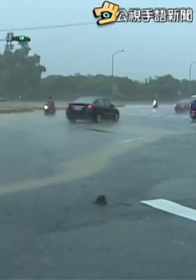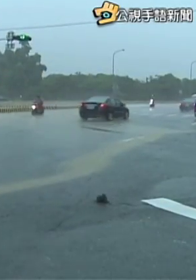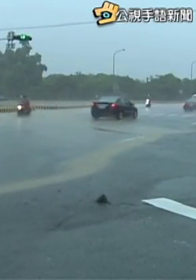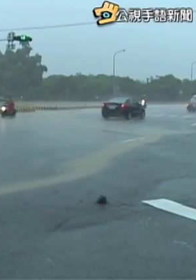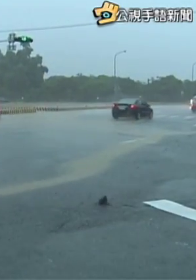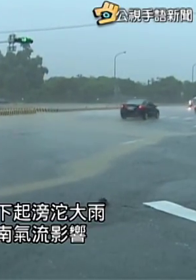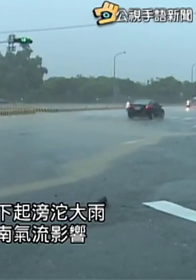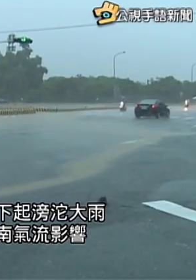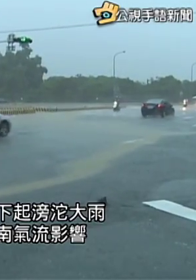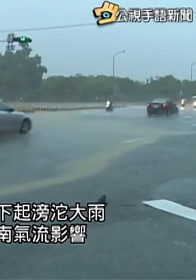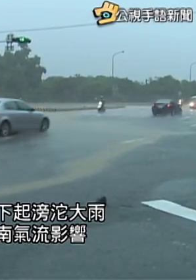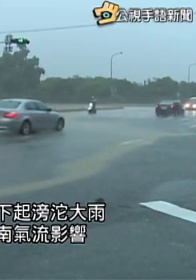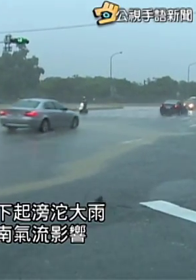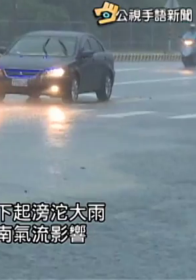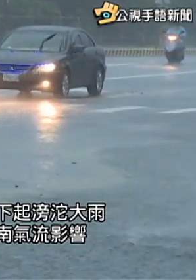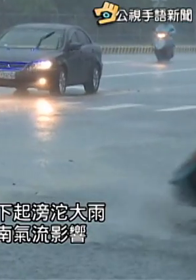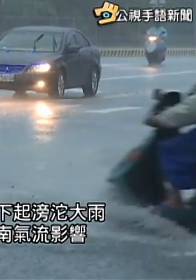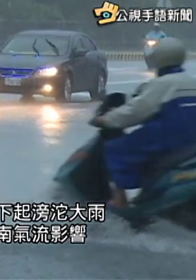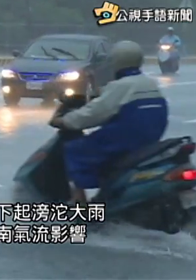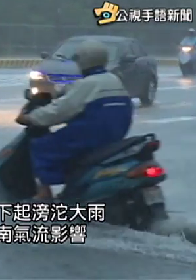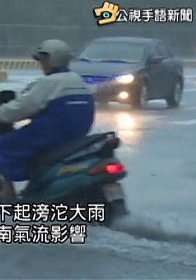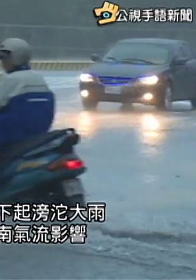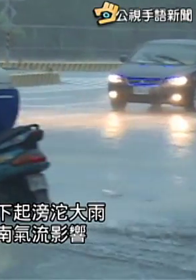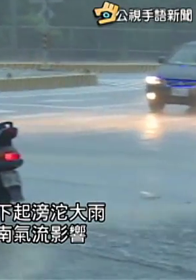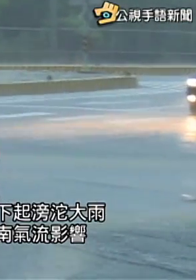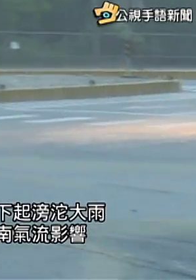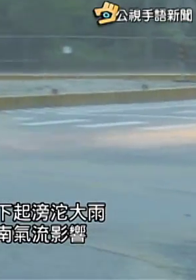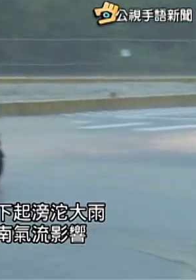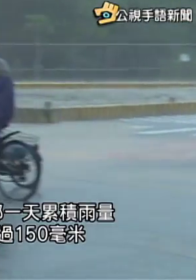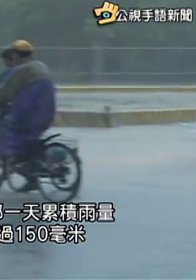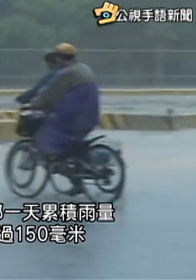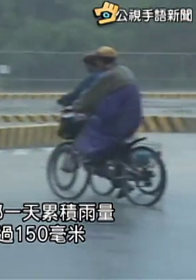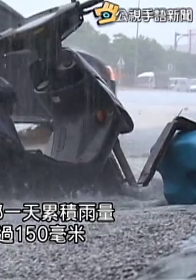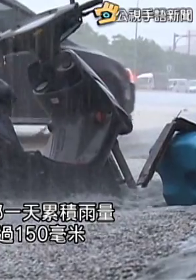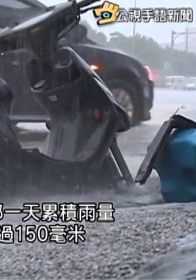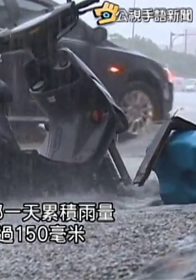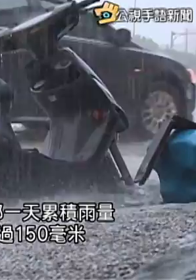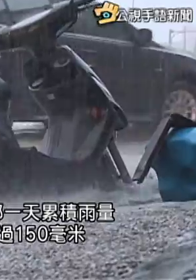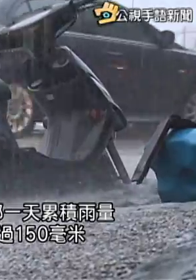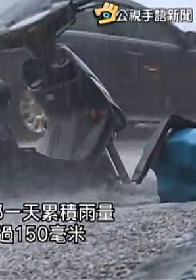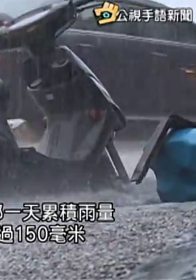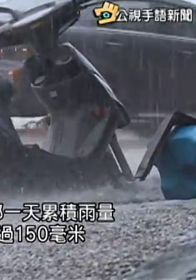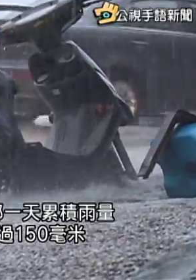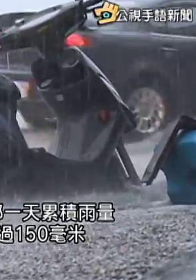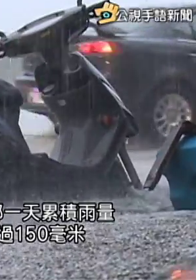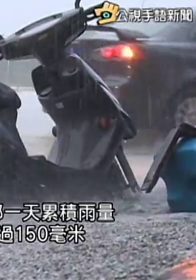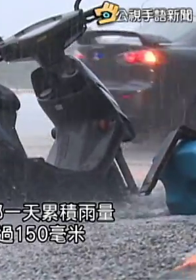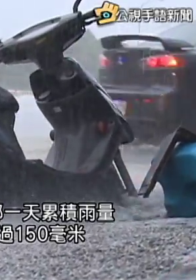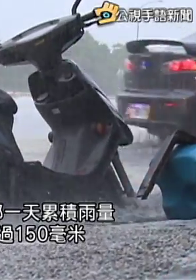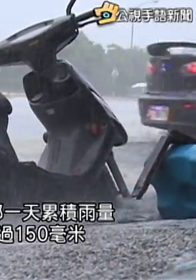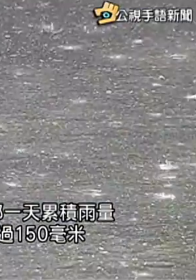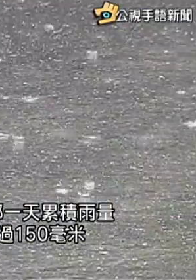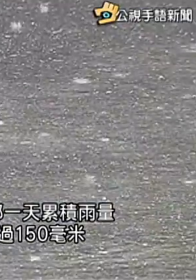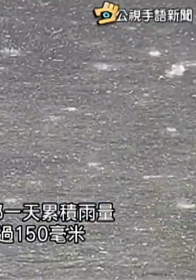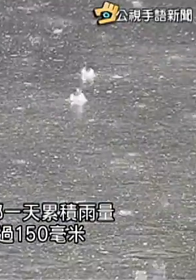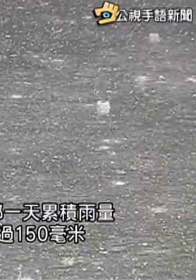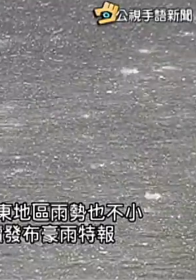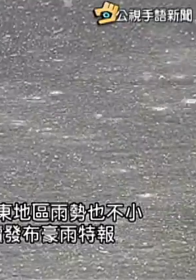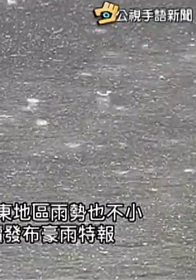南部地区下起滂沱大雨，受到西南气流影响，屏东牡丹乡一天累积雨量已经超过150毫米，嘉义以南和台